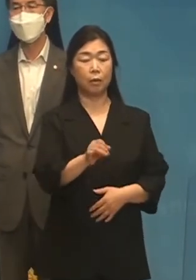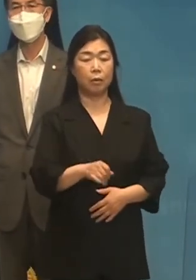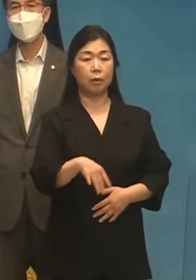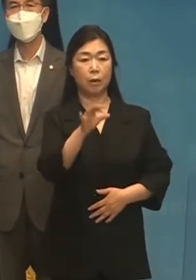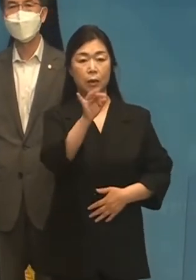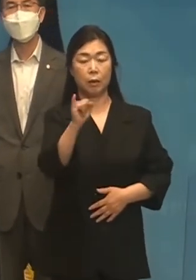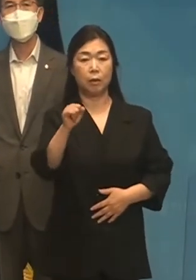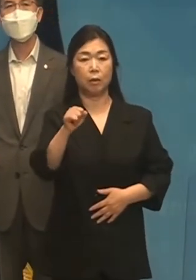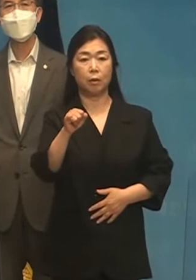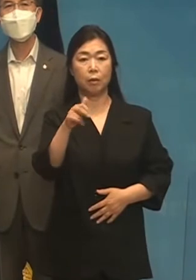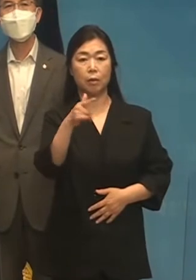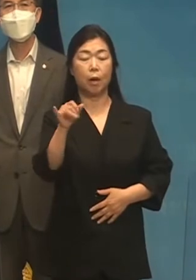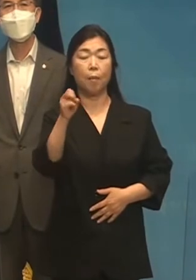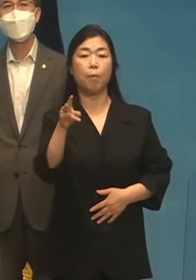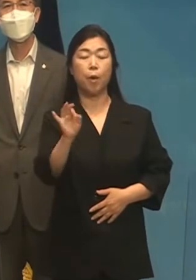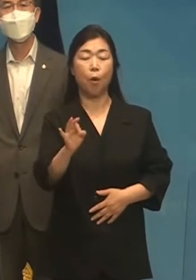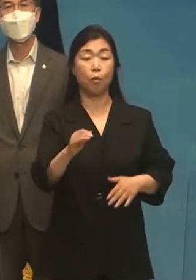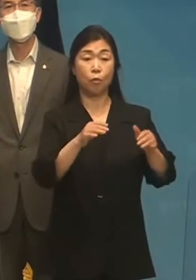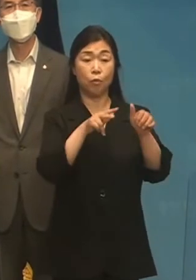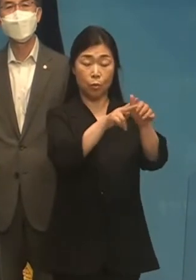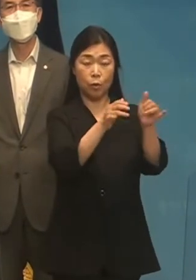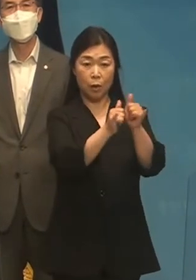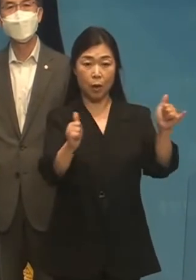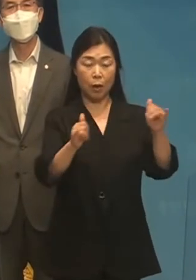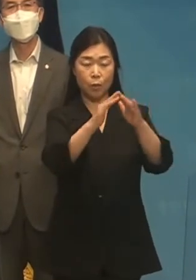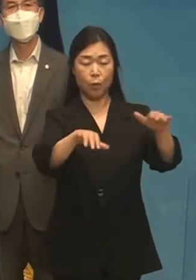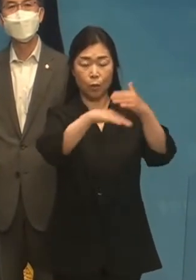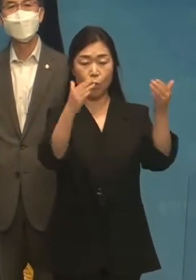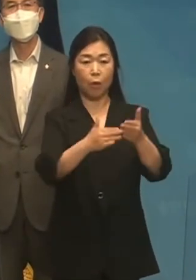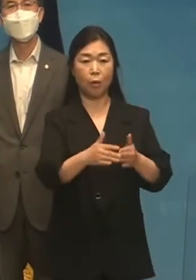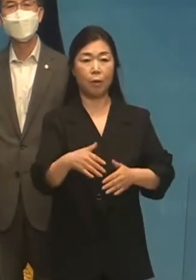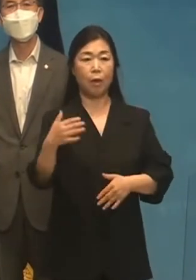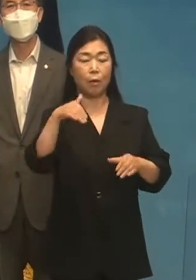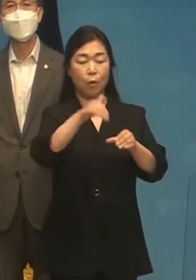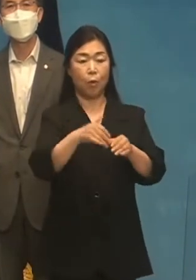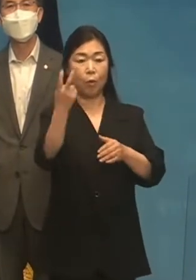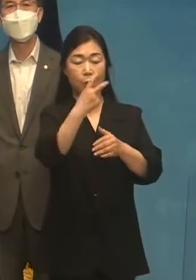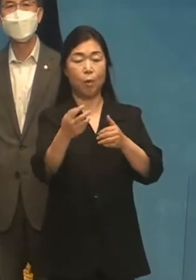이재명 후보 웰링캐스트 총괄